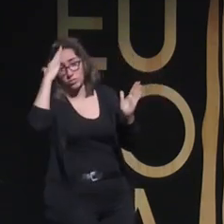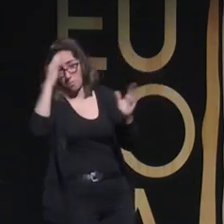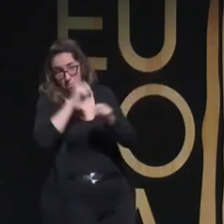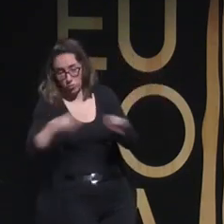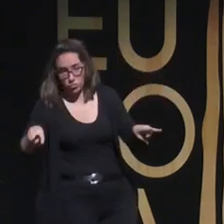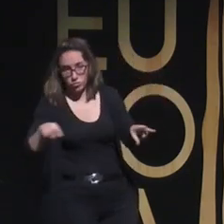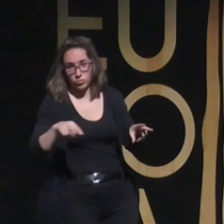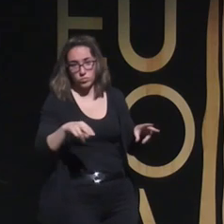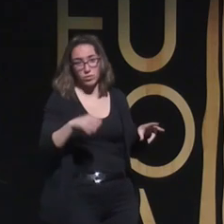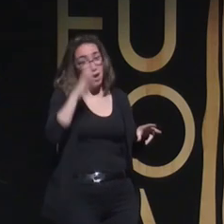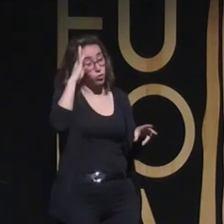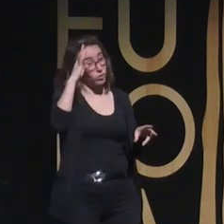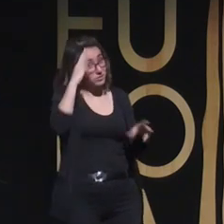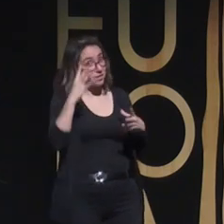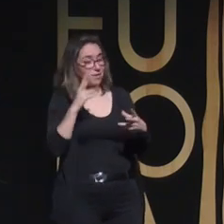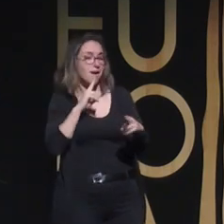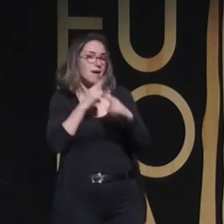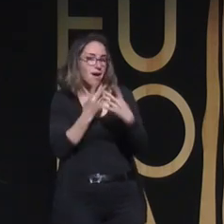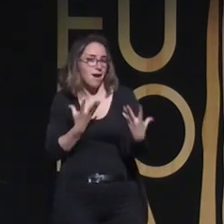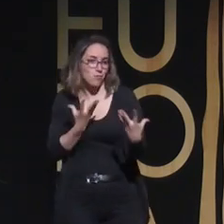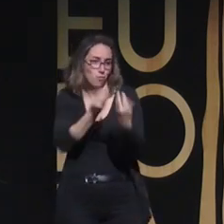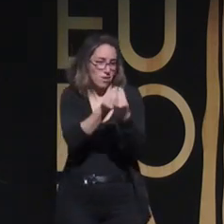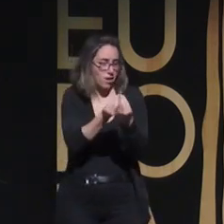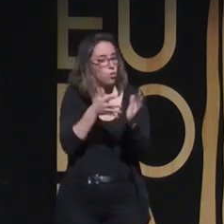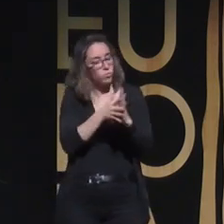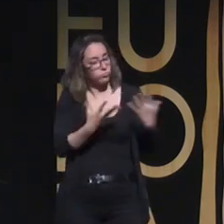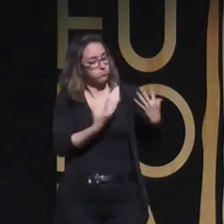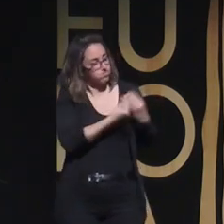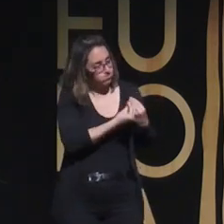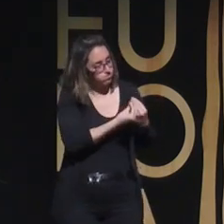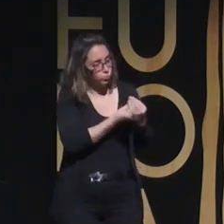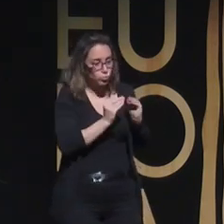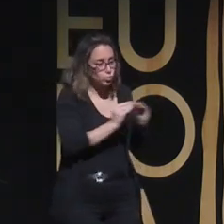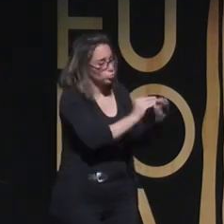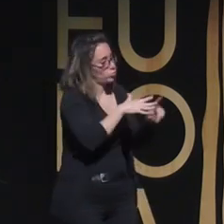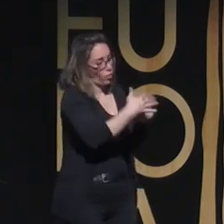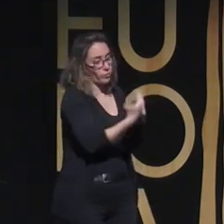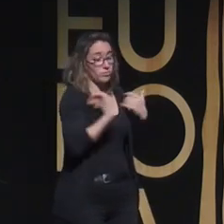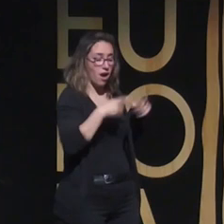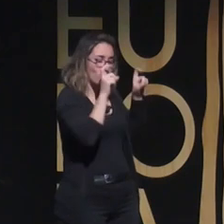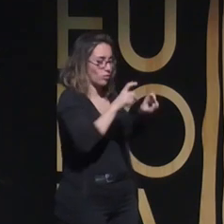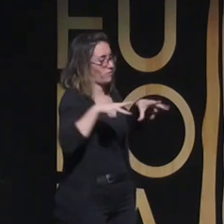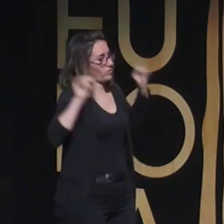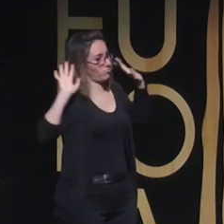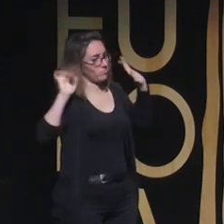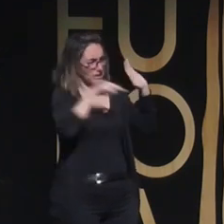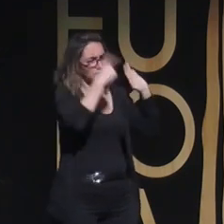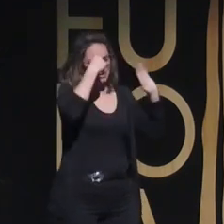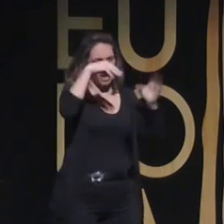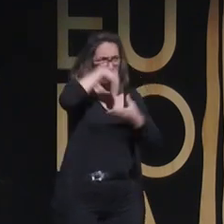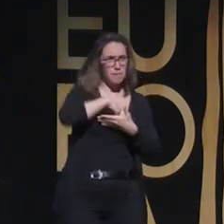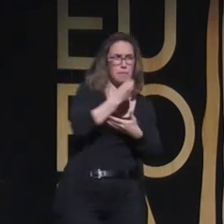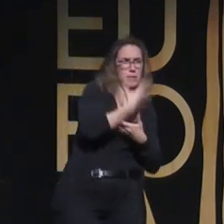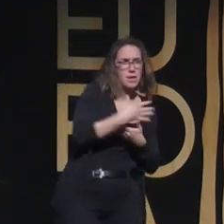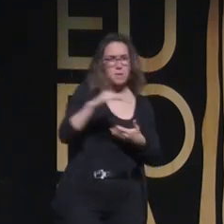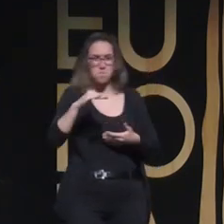por eso decimos que la adolescencia se acompaña, se ayuda al otro a transitarla, se acompaña, pero ya no estamos casi para educar en la adolescencia. La adolescente ya sabe lo que está bien y lo que está mal, lo que tú quieres y lo que